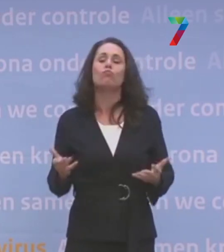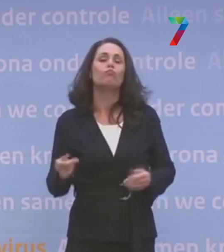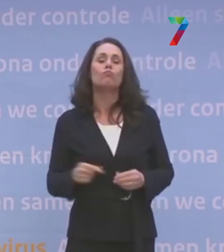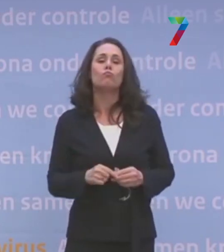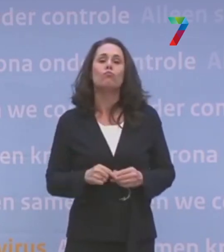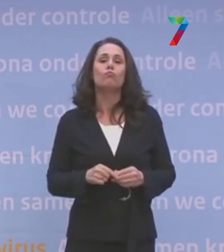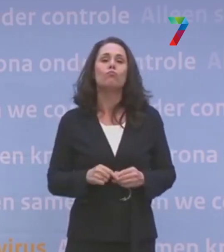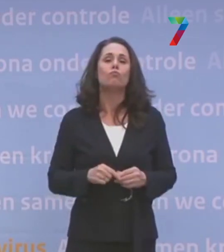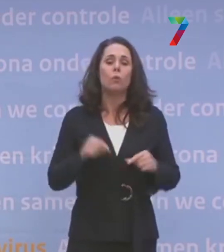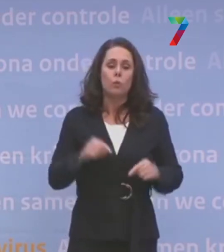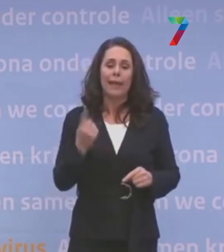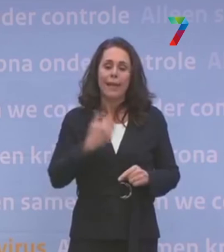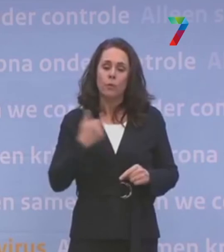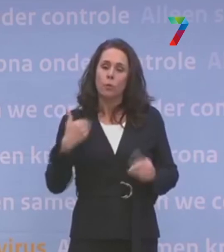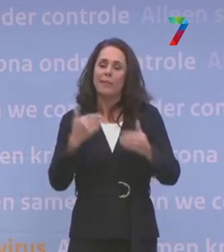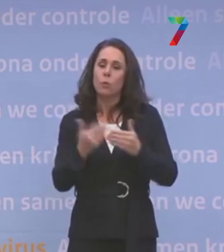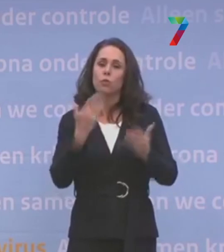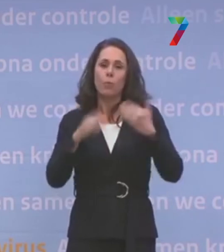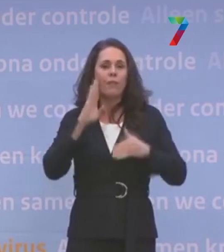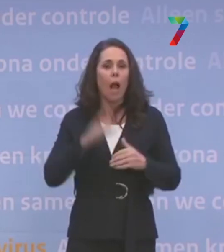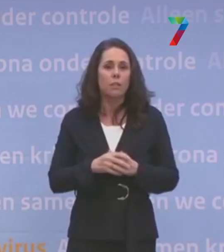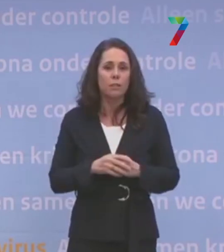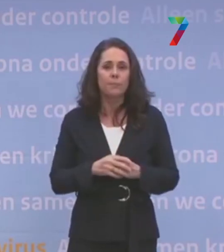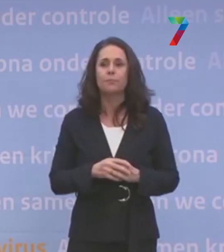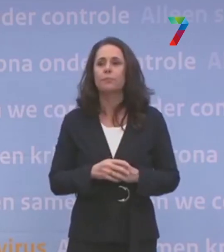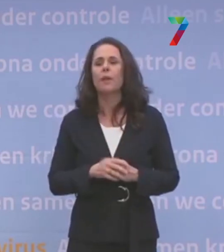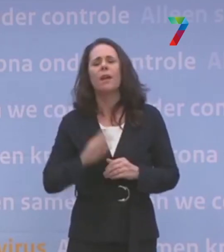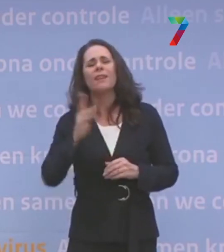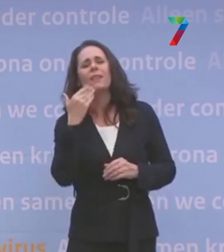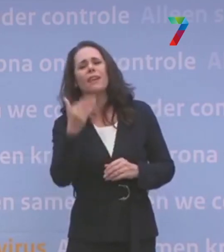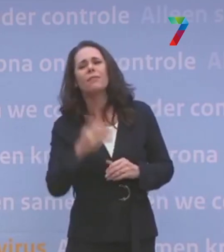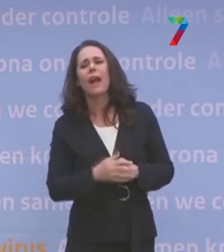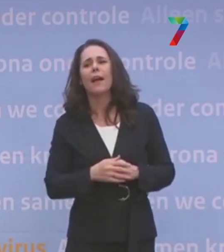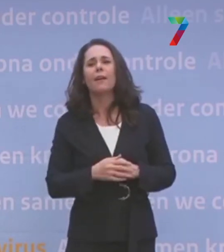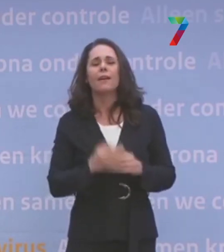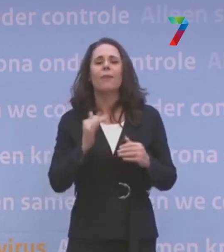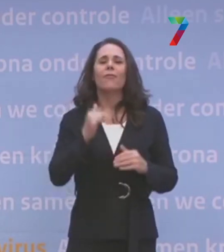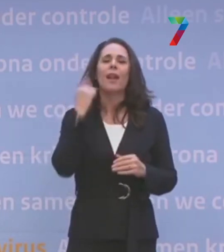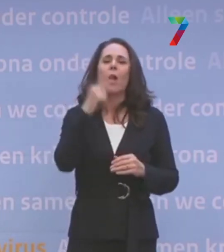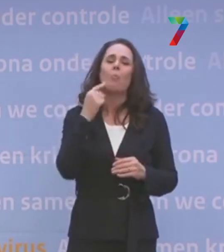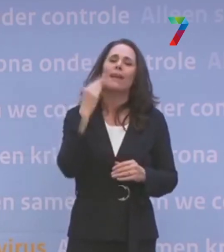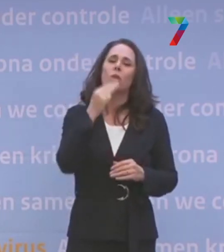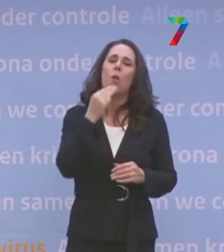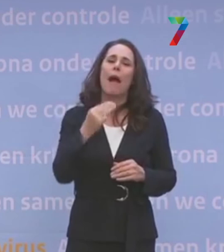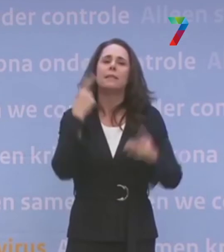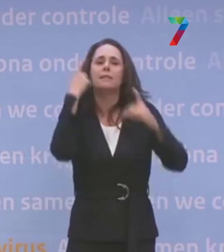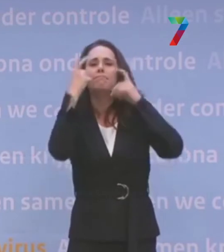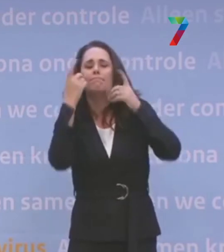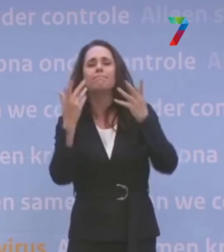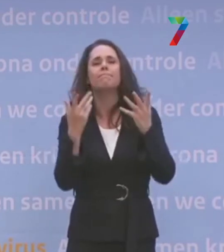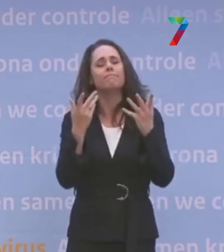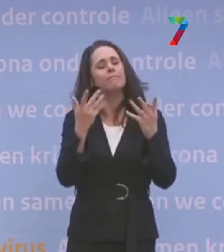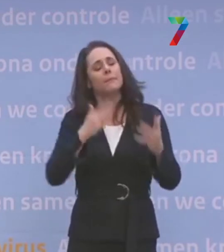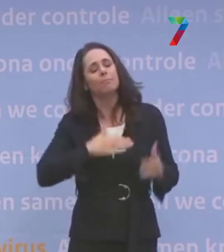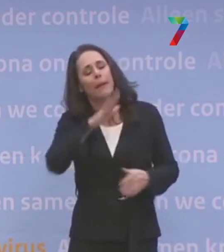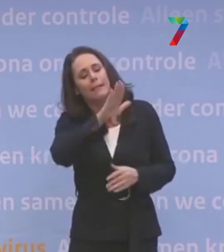dat ze vanaf 1 juni open gaan tot de zomervakantie. En dan nog een tweede vraag. Heel veel grootouders vragen zich natuurlijk af... kan ik